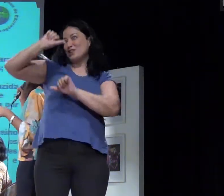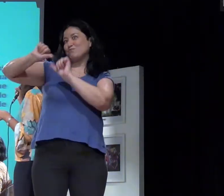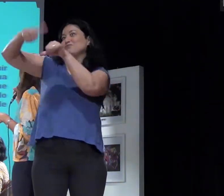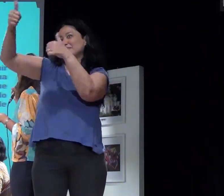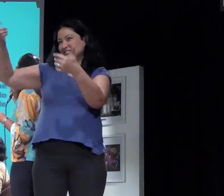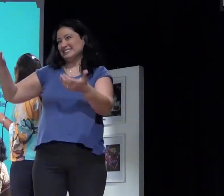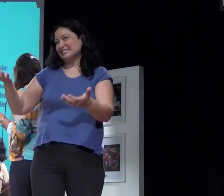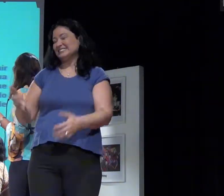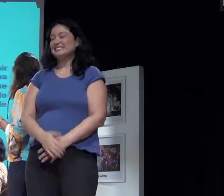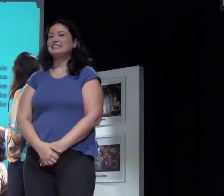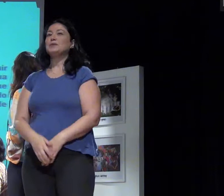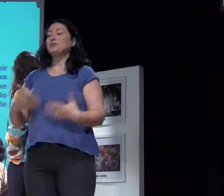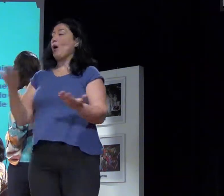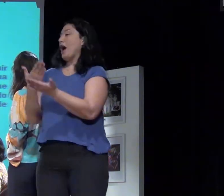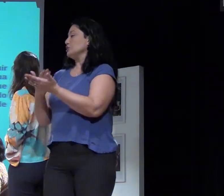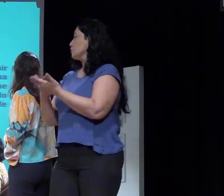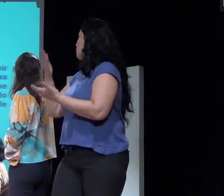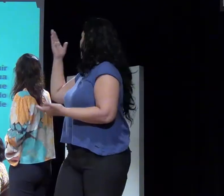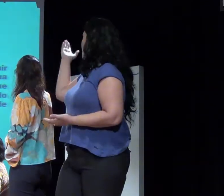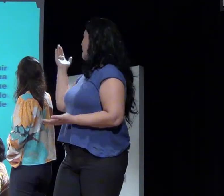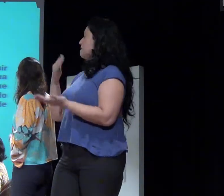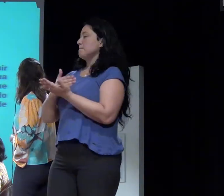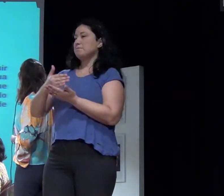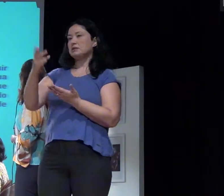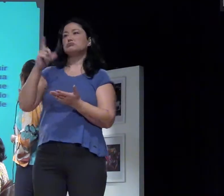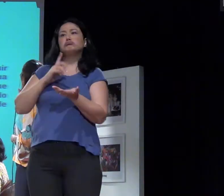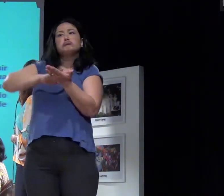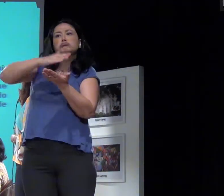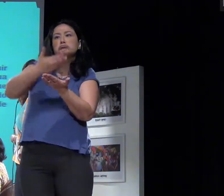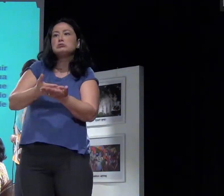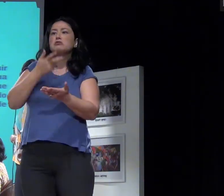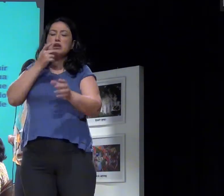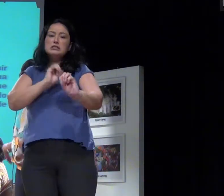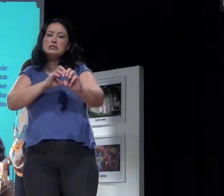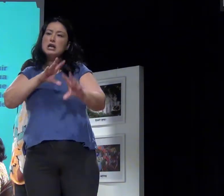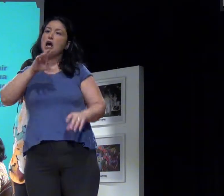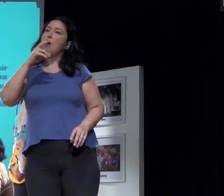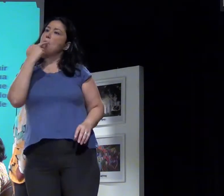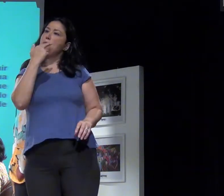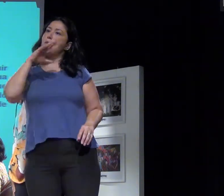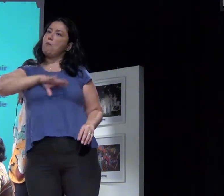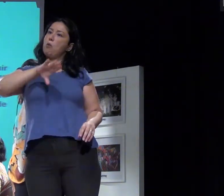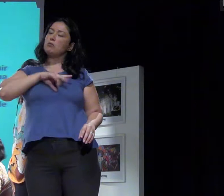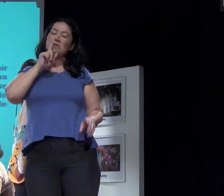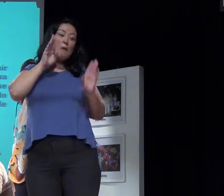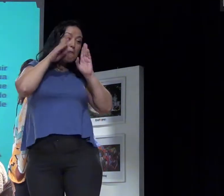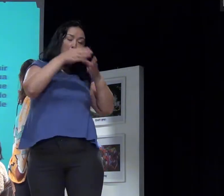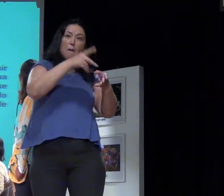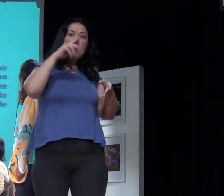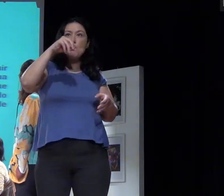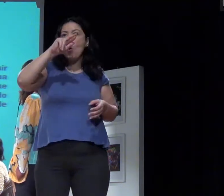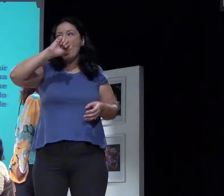Pode passar. A escola passou a possuir intérpretes e o ensino da língua portuguesa deixou de ter enfoque na